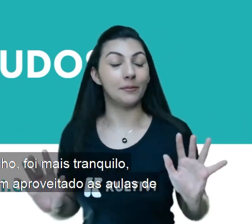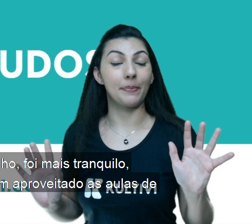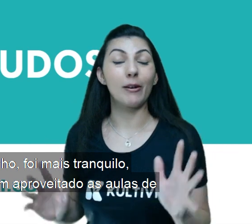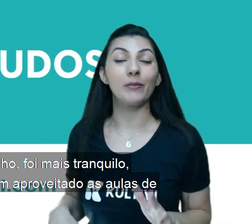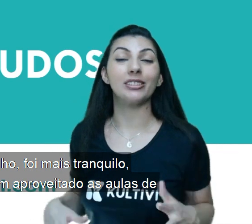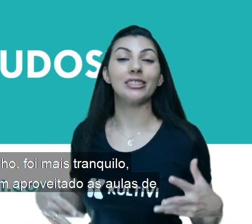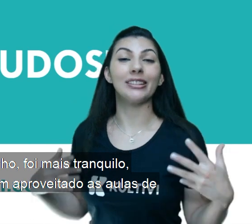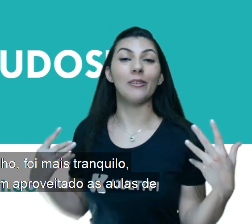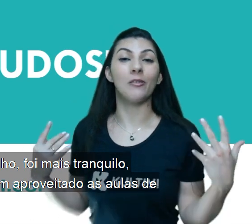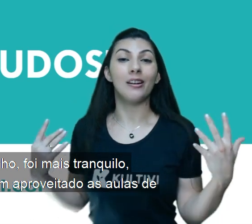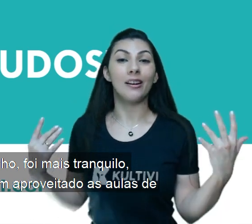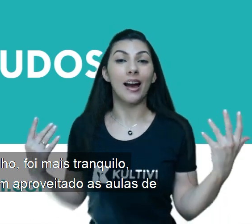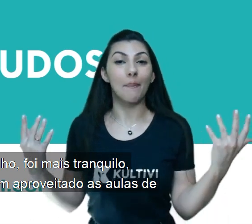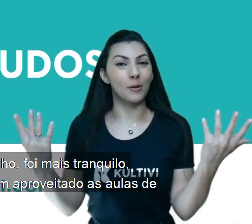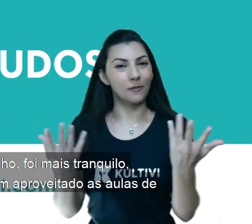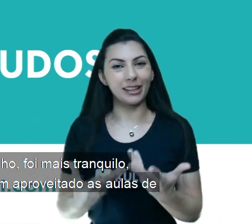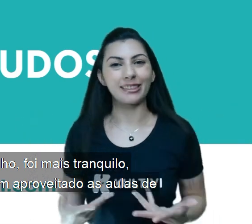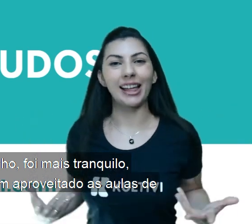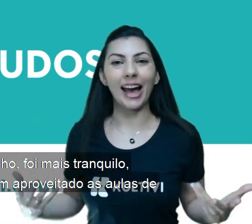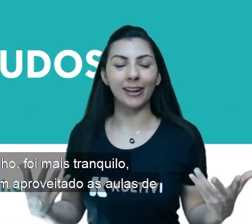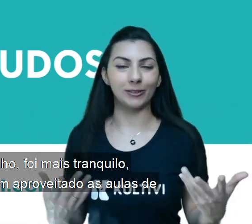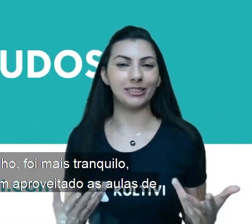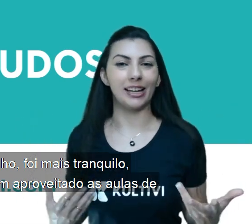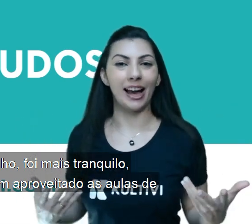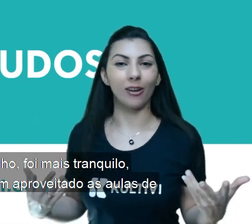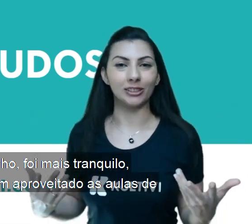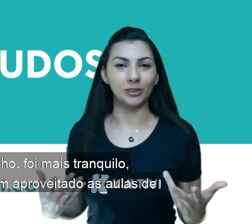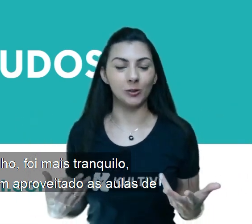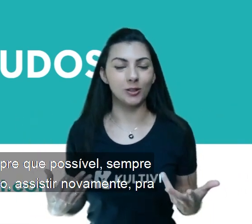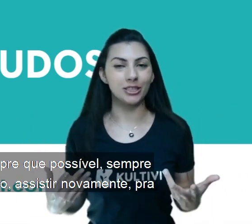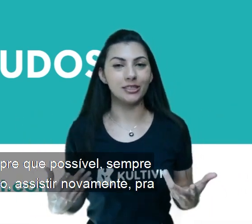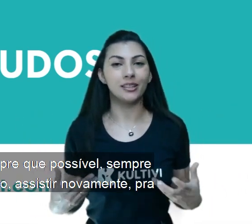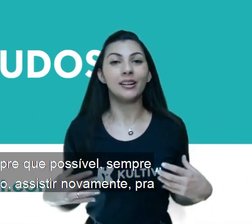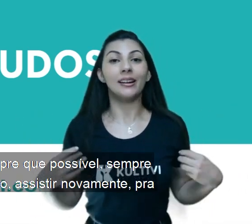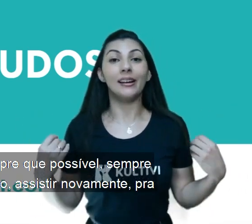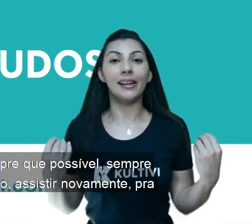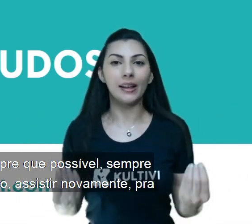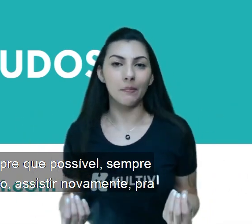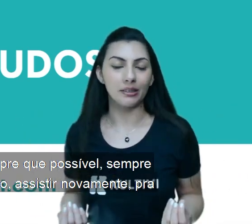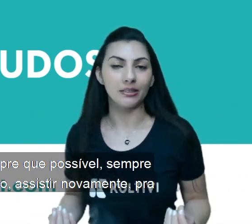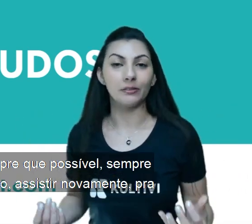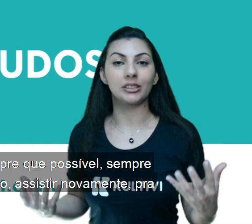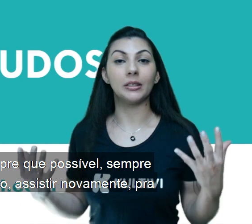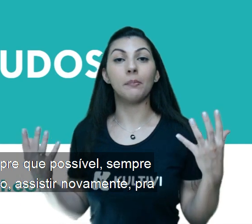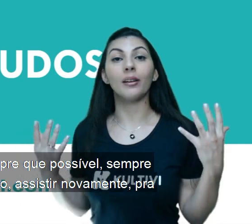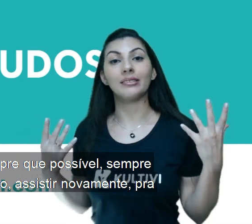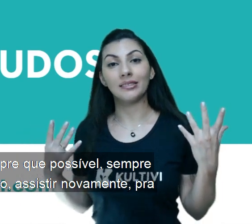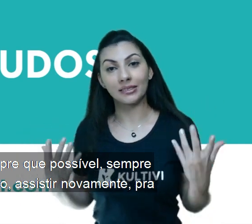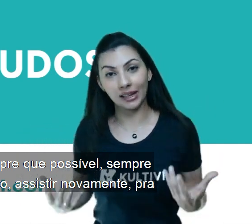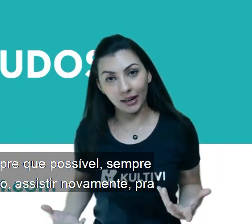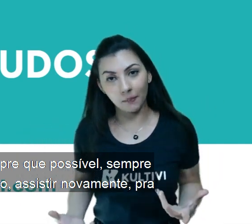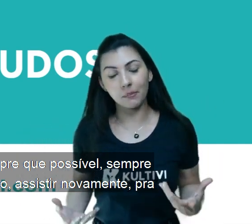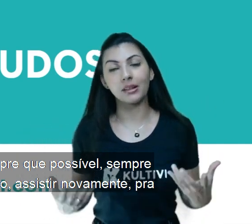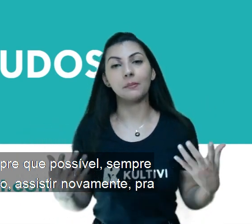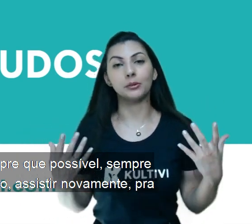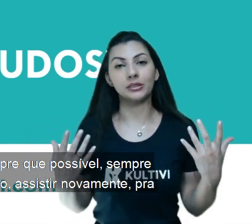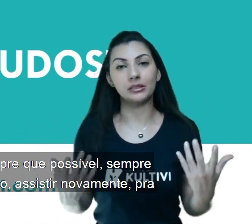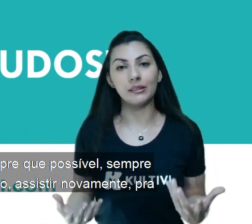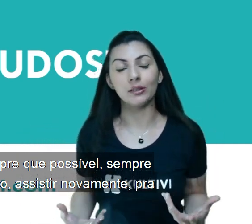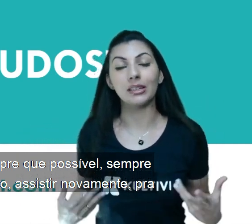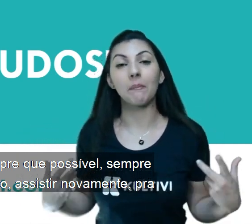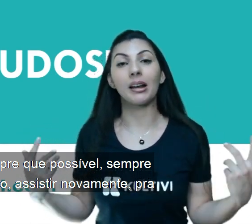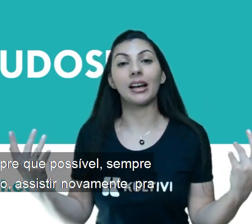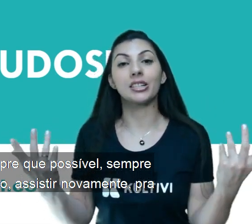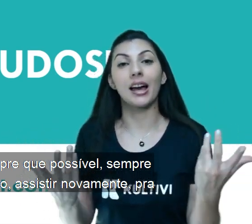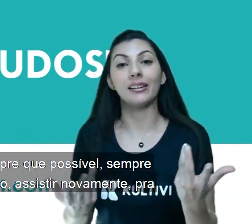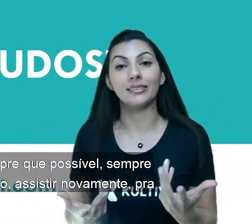espero que vocês tenham aproveitado as aulas de hoje, lembre-se, vocês podem sempre que